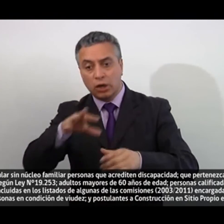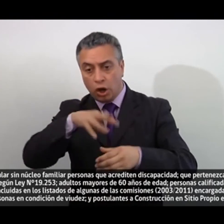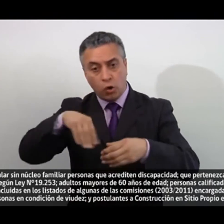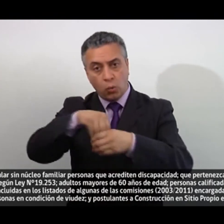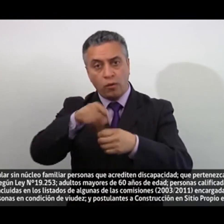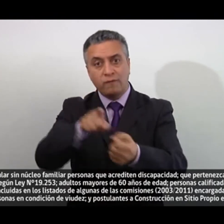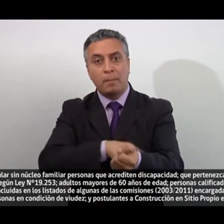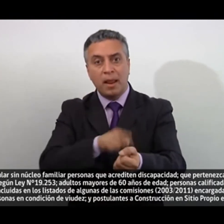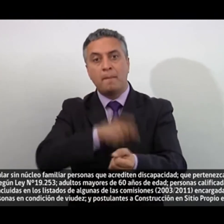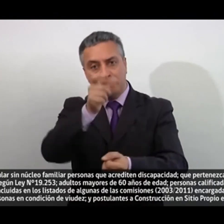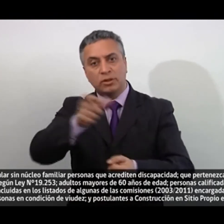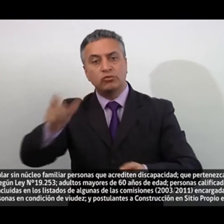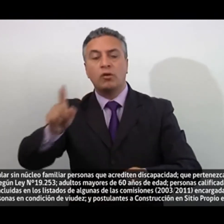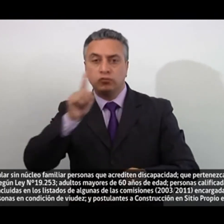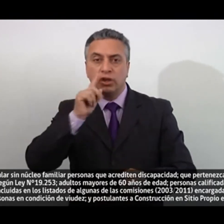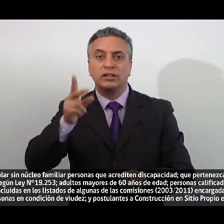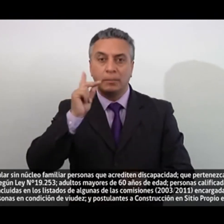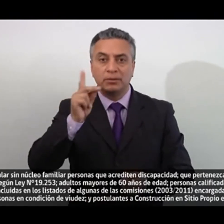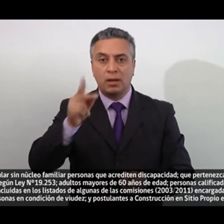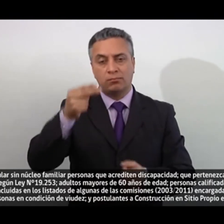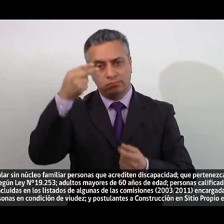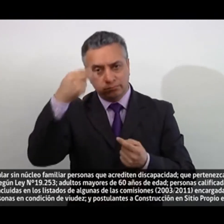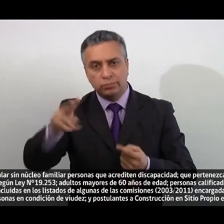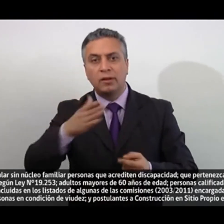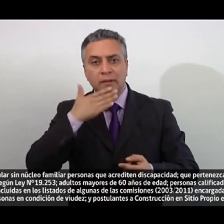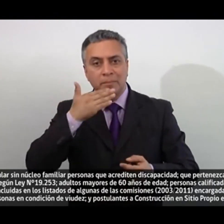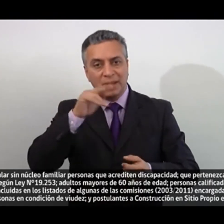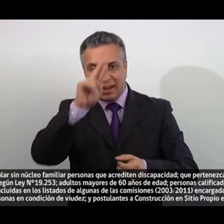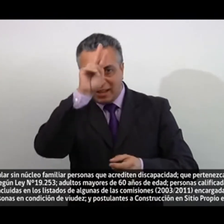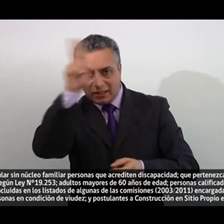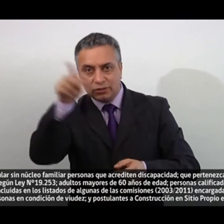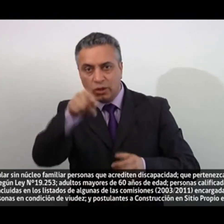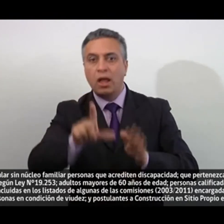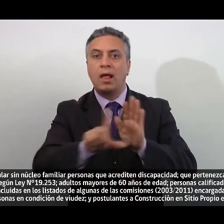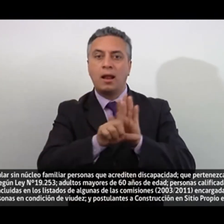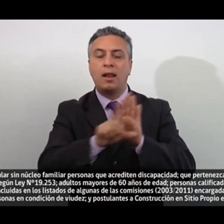que acrediten discapacidad que pertenezcan a pueblos originarios según ley número